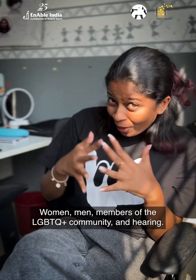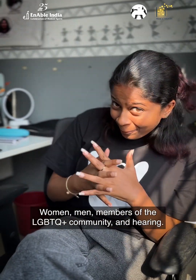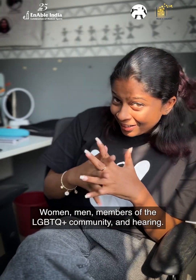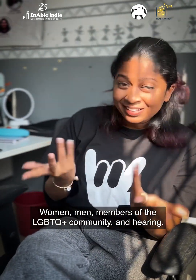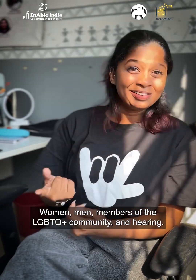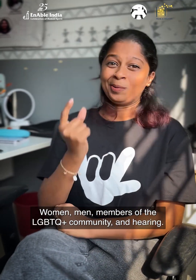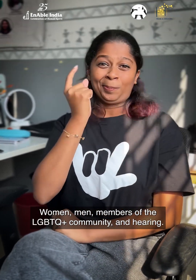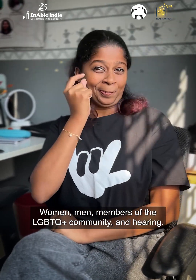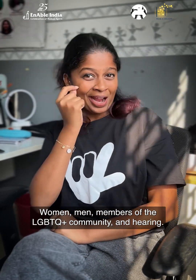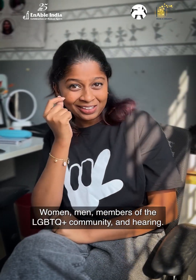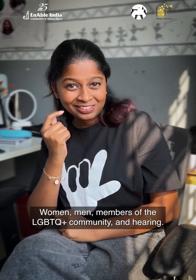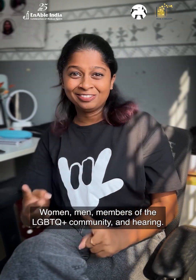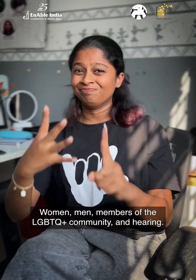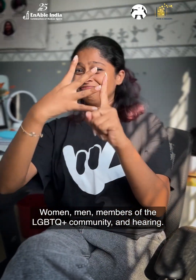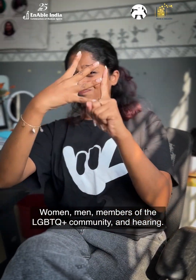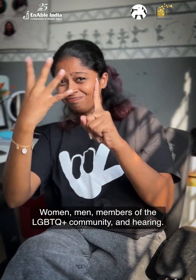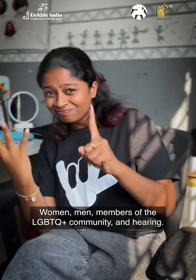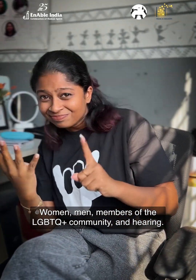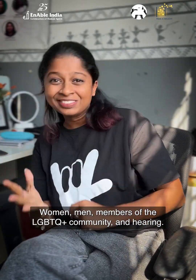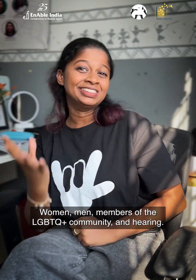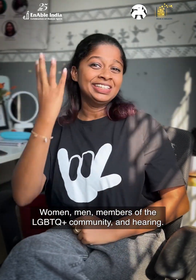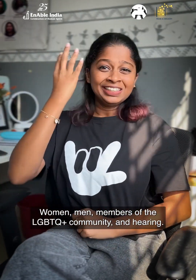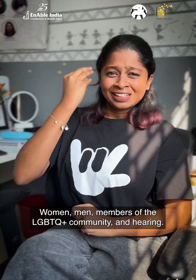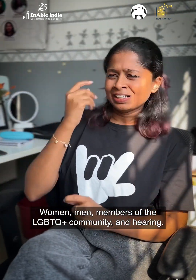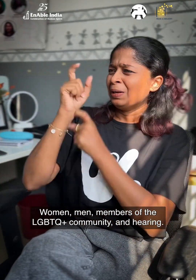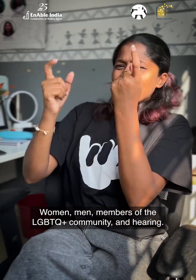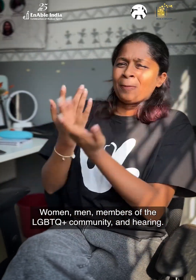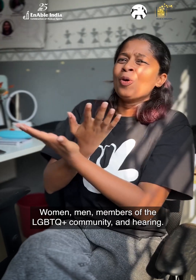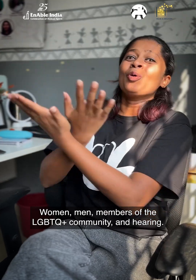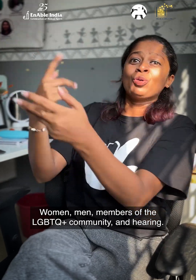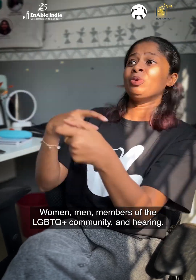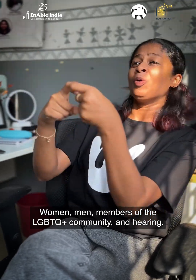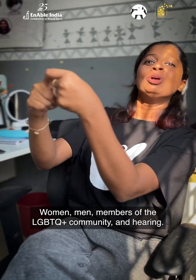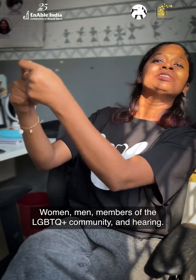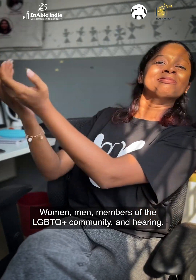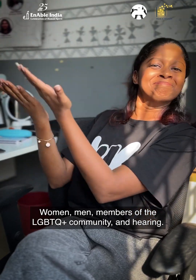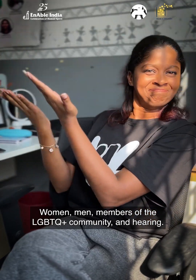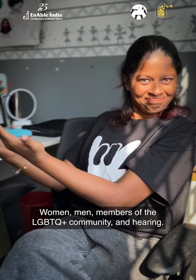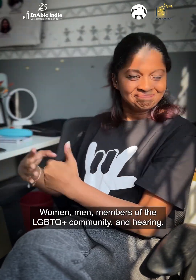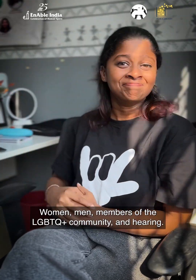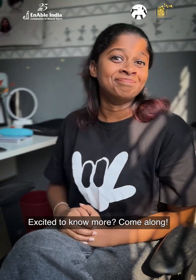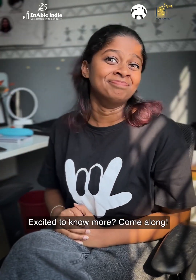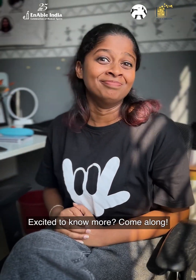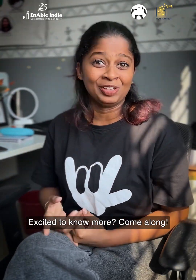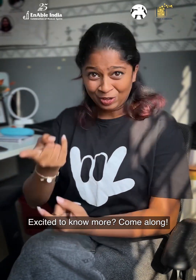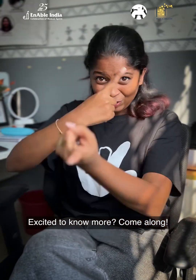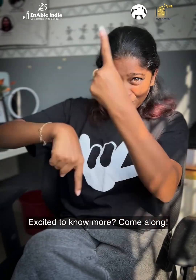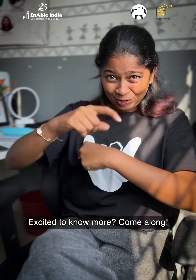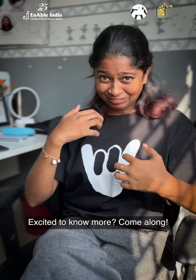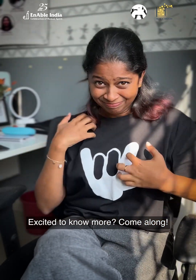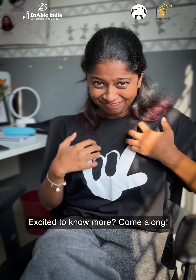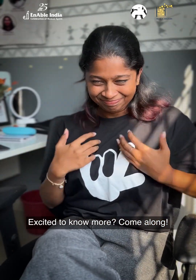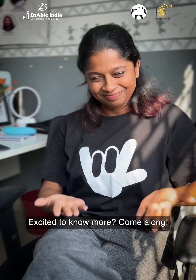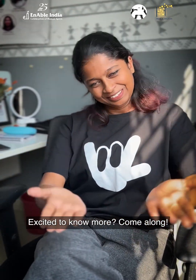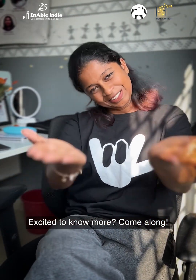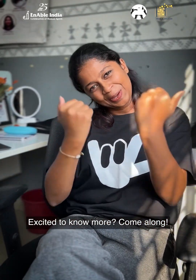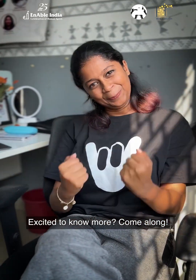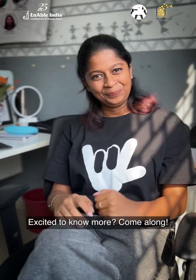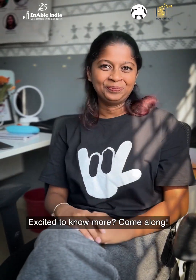महिला, पुरुष, एलजीबीटीक्यू प्लस समुदाय के सदस्यों से और सुनने वालों से। अधिक जानने के लिए क्या आप सब उत्साहित हैं? आइए